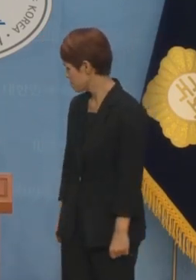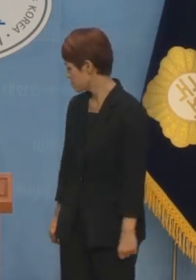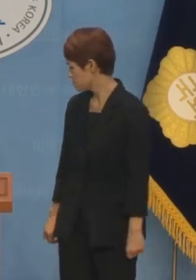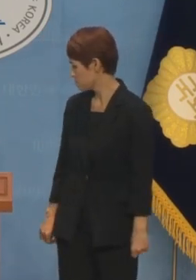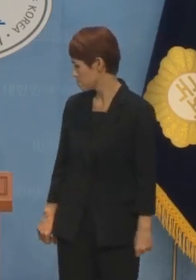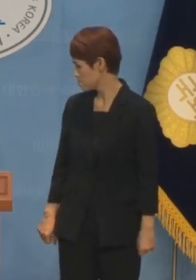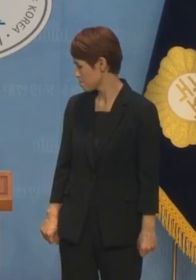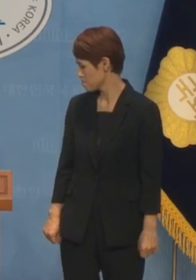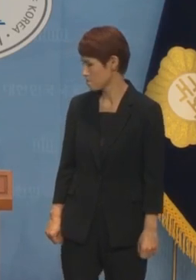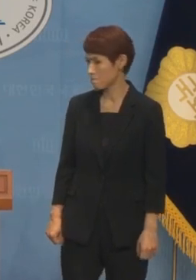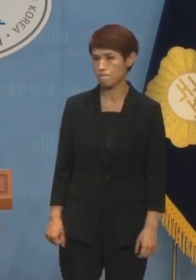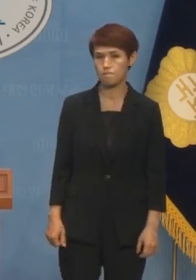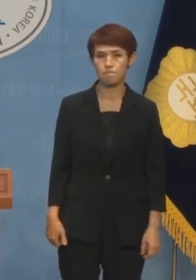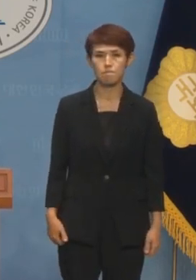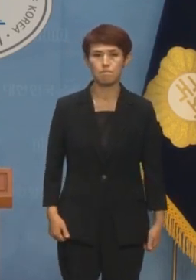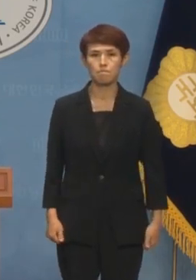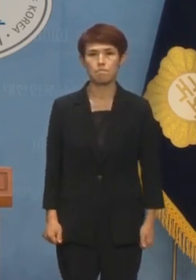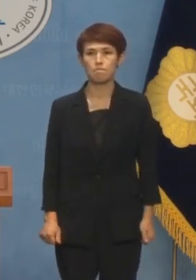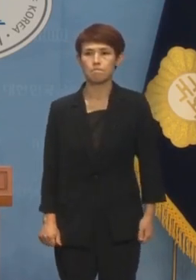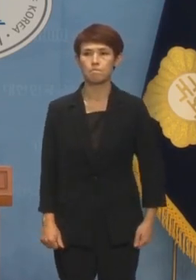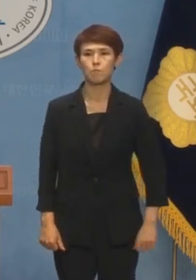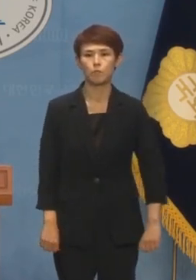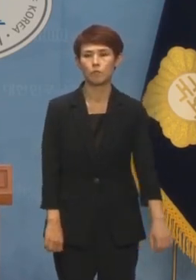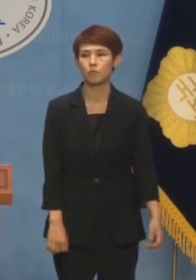이 정도로는